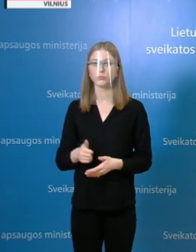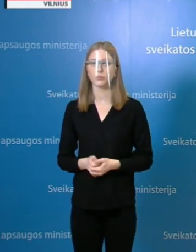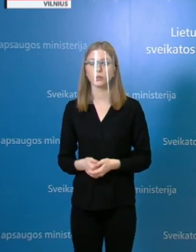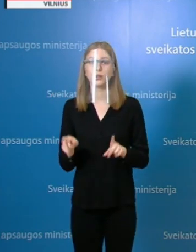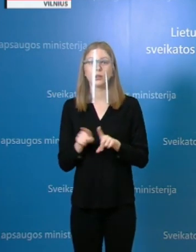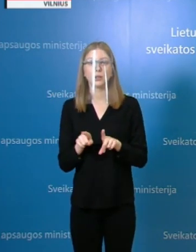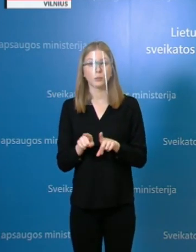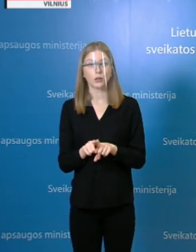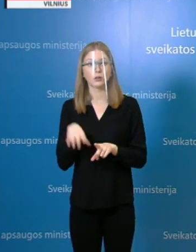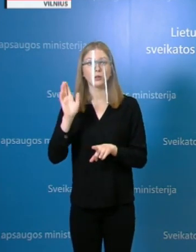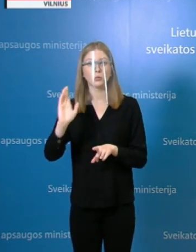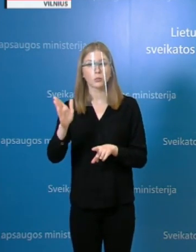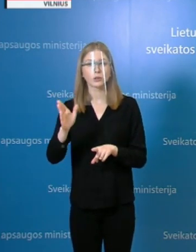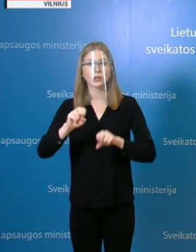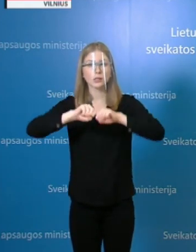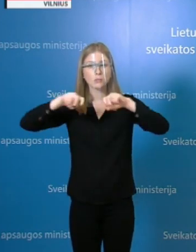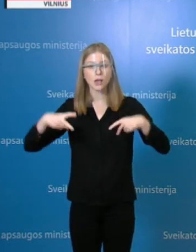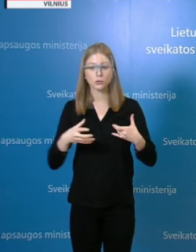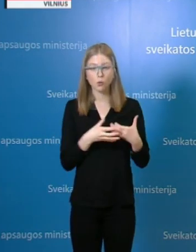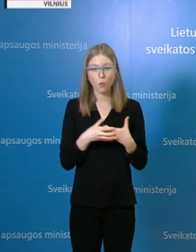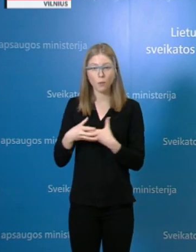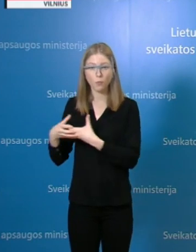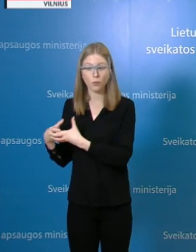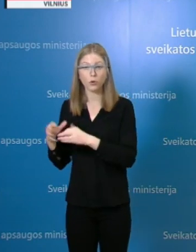steigimas ir galimybė jom vykti į vietas,